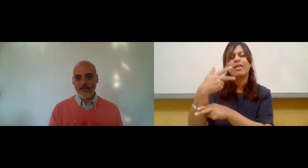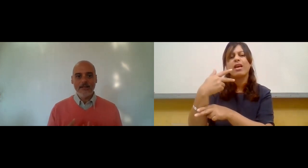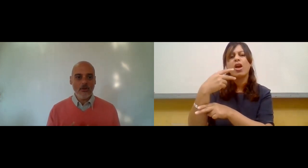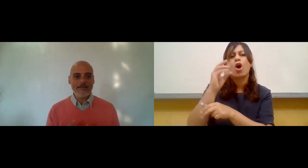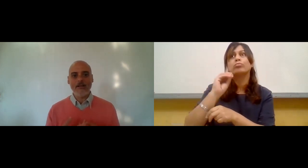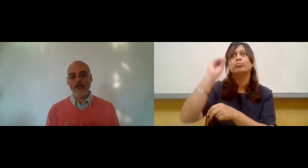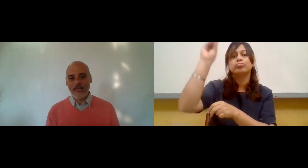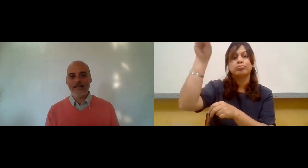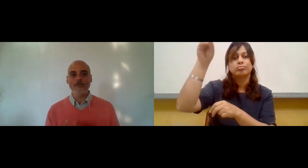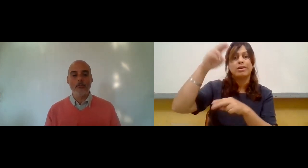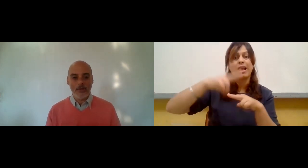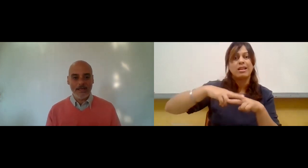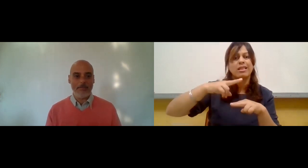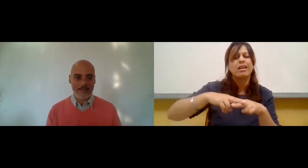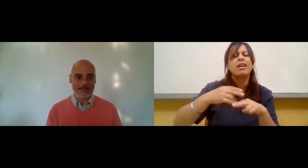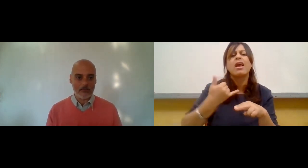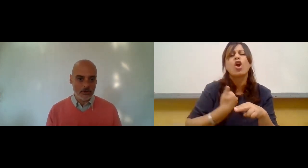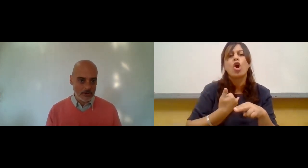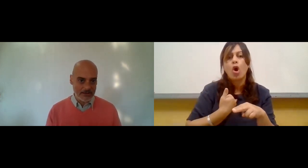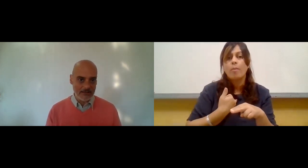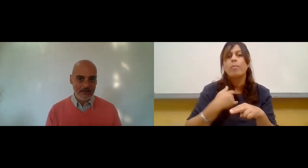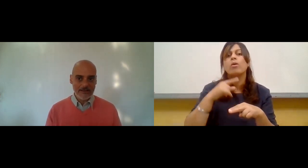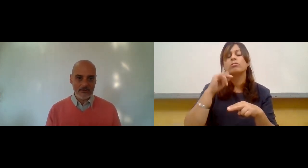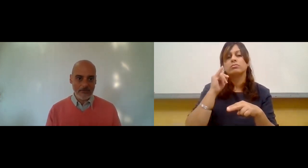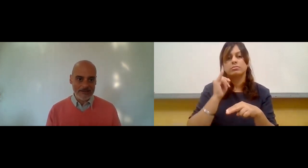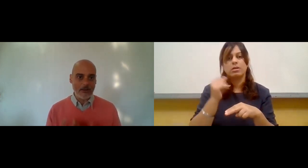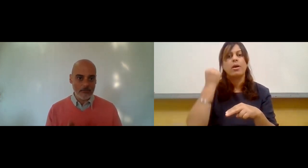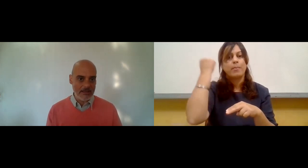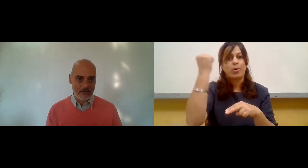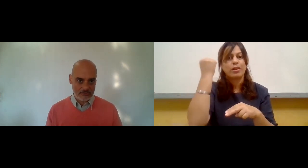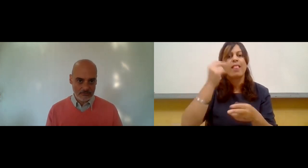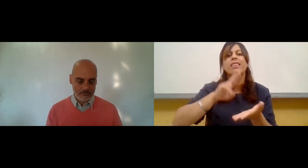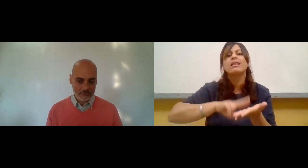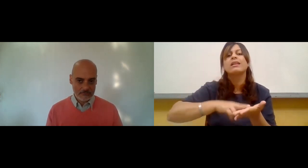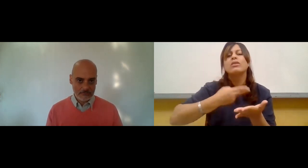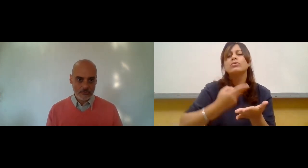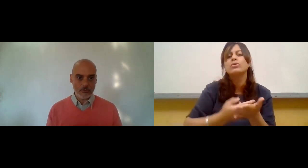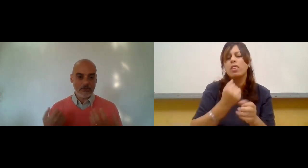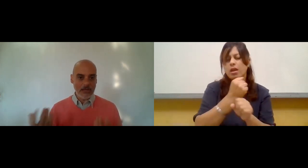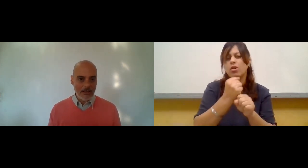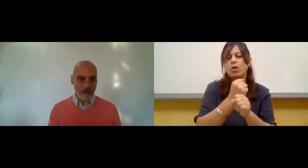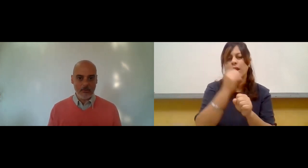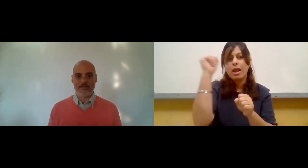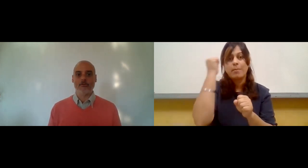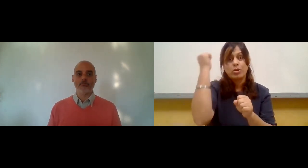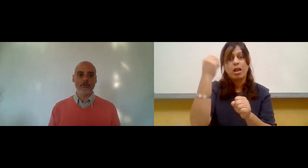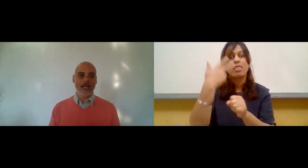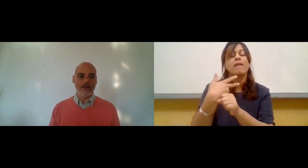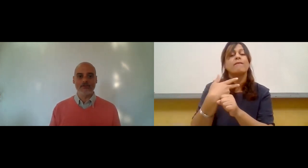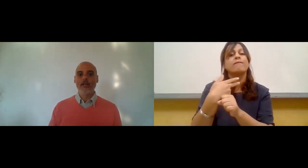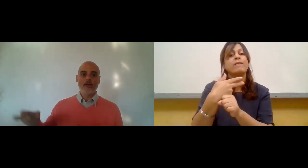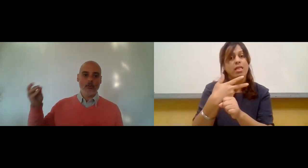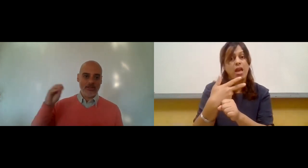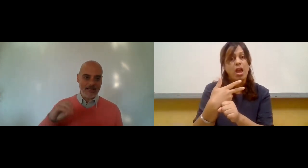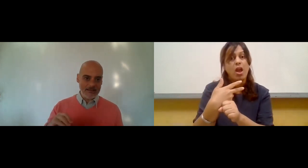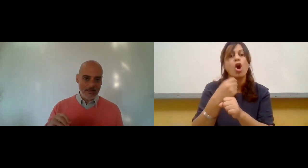en fin, todas las tecnologías que suponen la práctica traductológica, que es una práctica con videos, subtitulados, cómo se hacen los